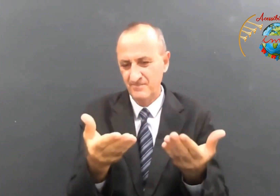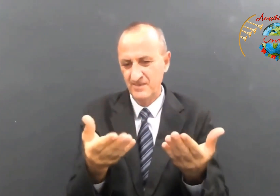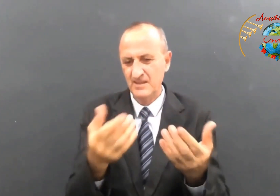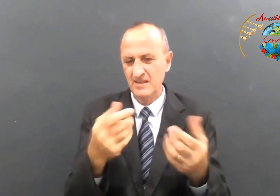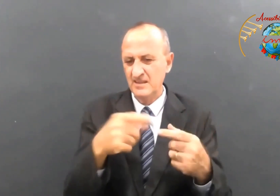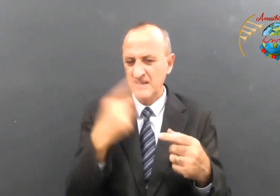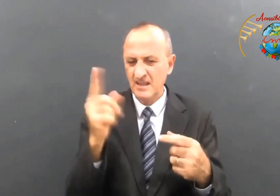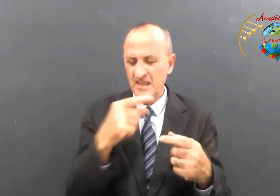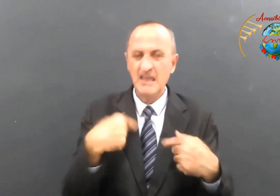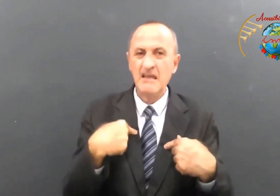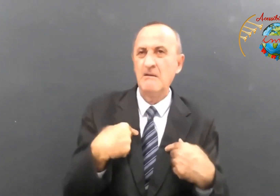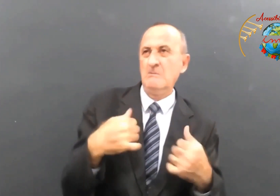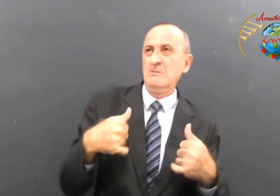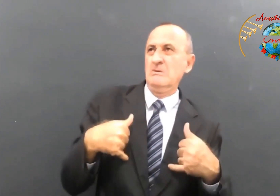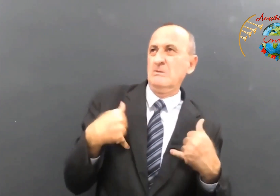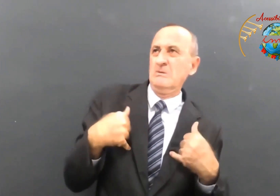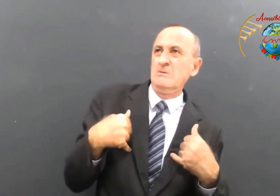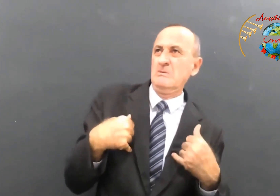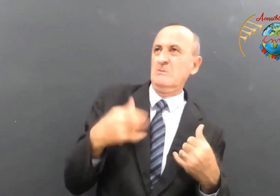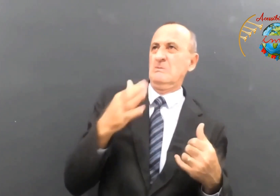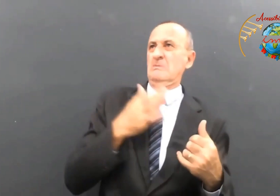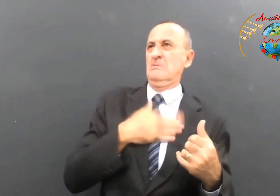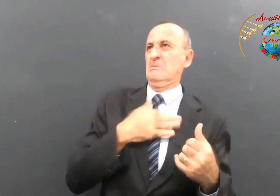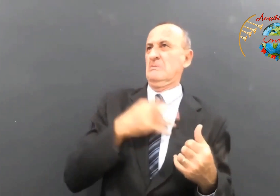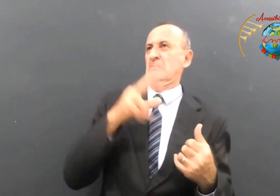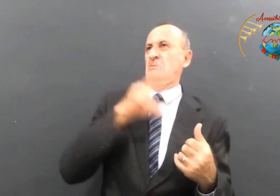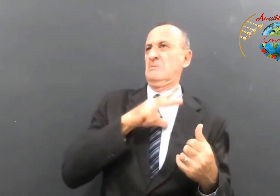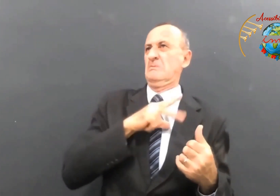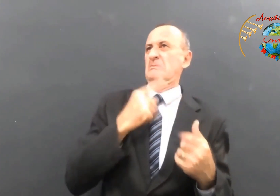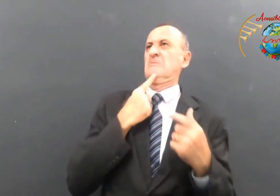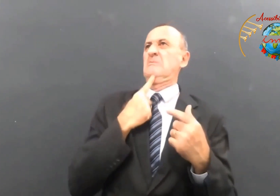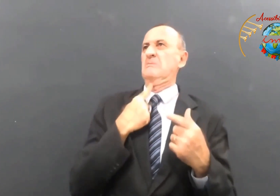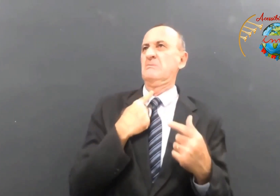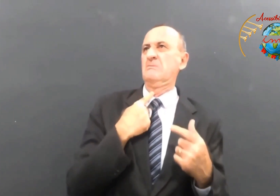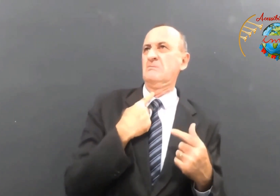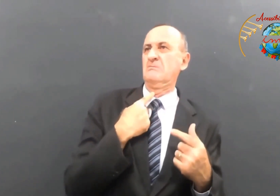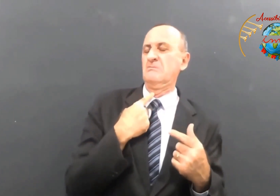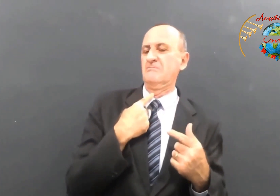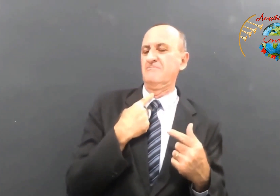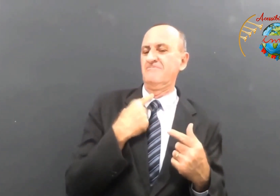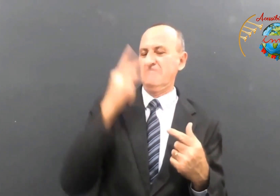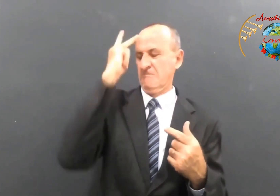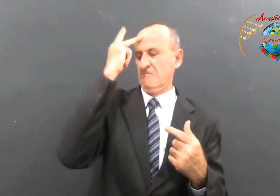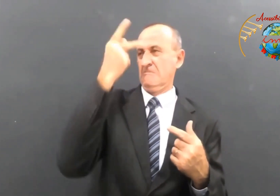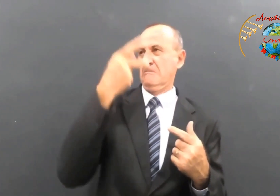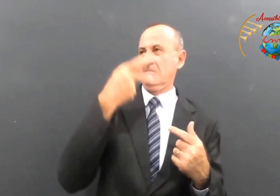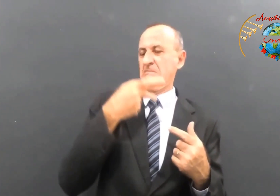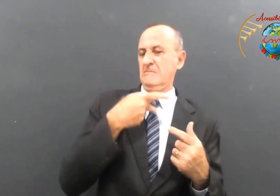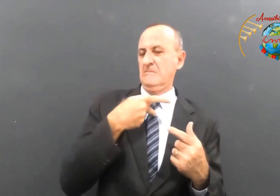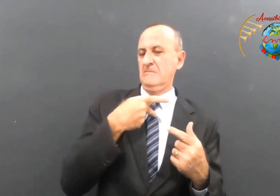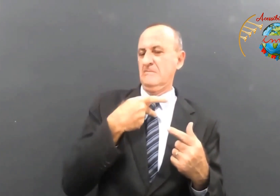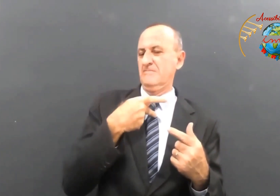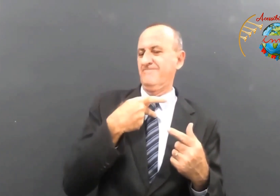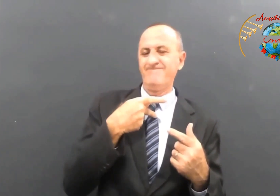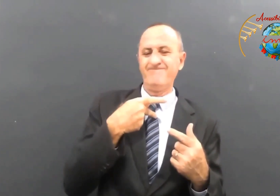Então não é eu no meu orgulho, na minha maneira de entender as coisas, não.